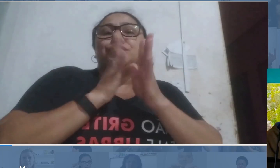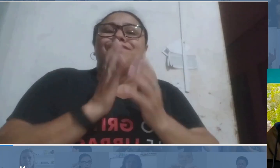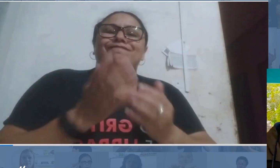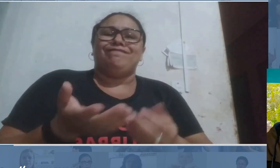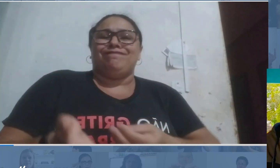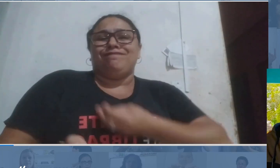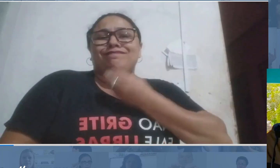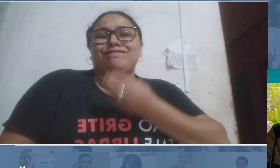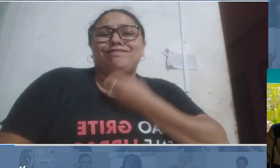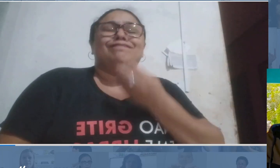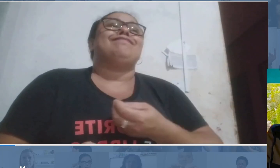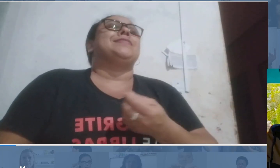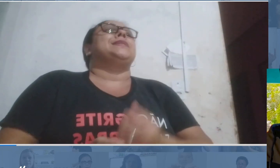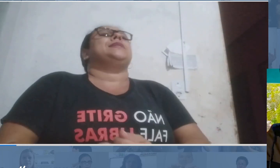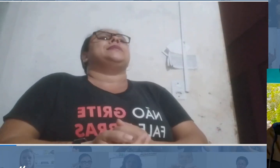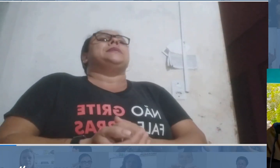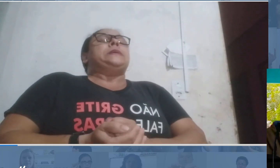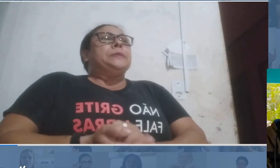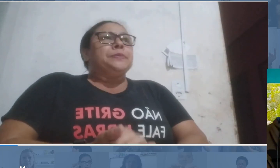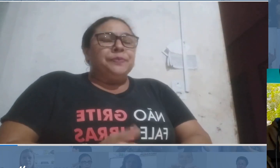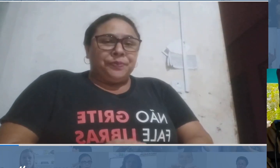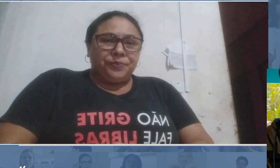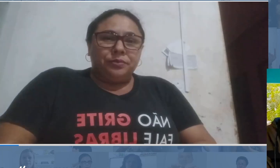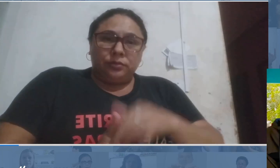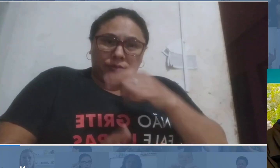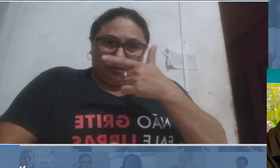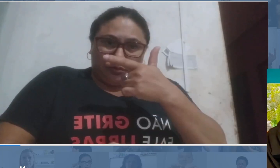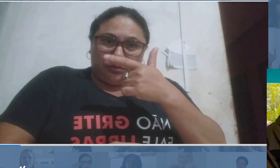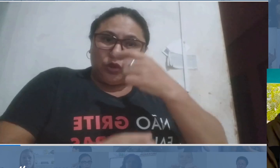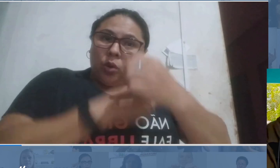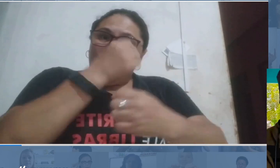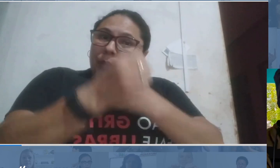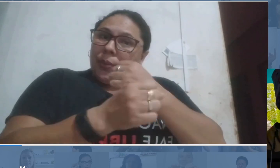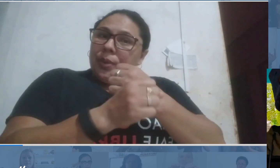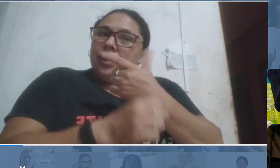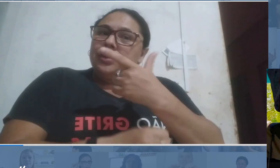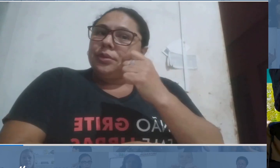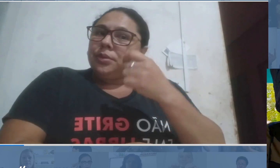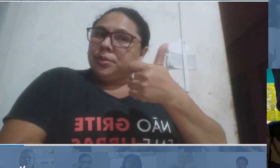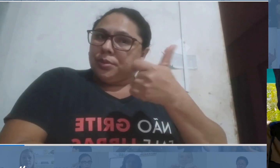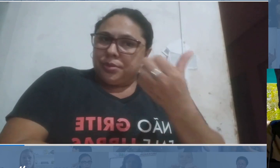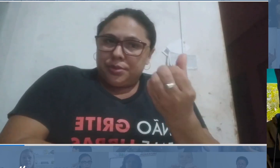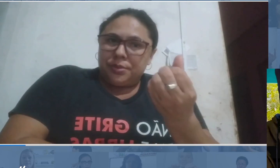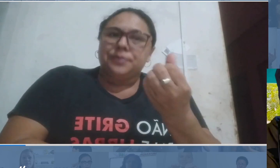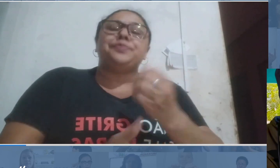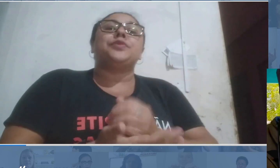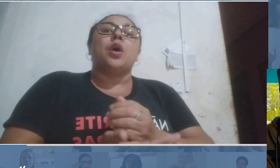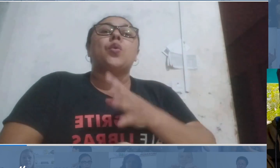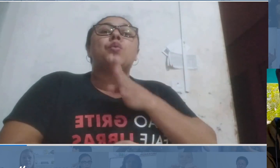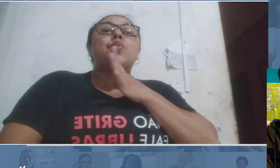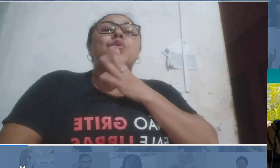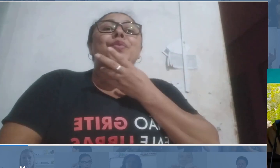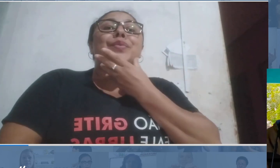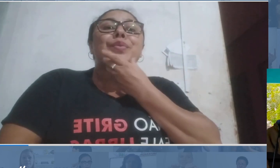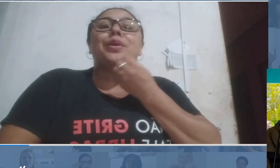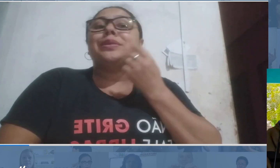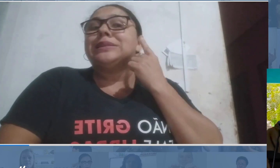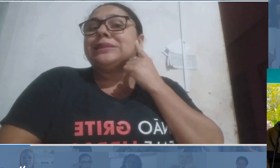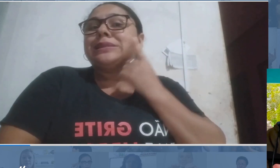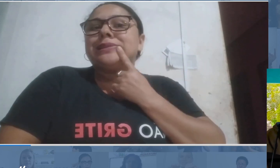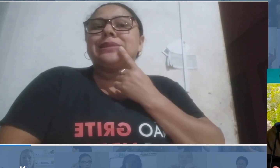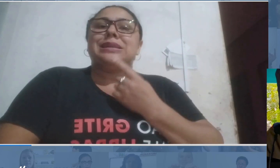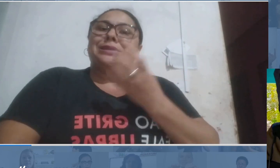a ter essa comunicação com ali, aprendendo sinais. Aí ela conheceu um rapaz surdo, se